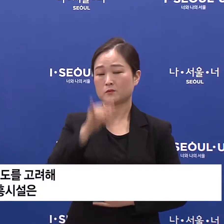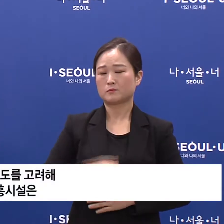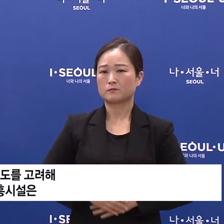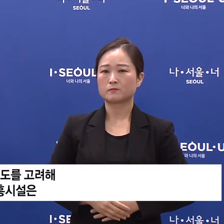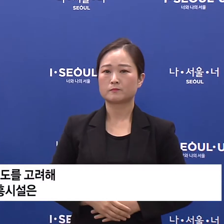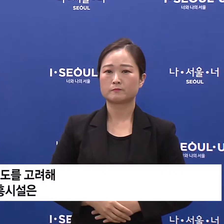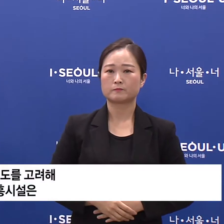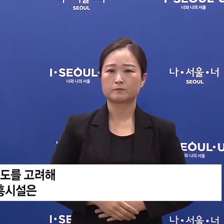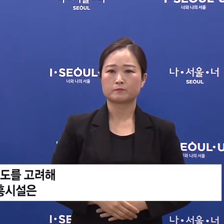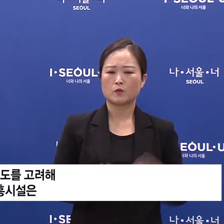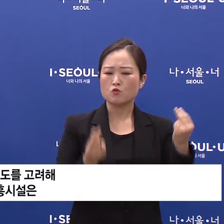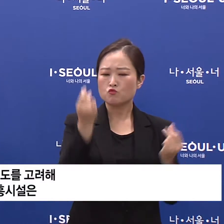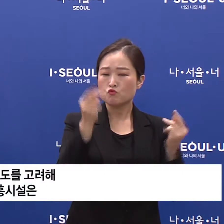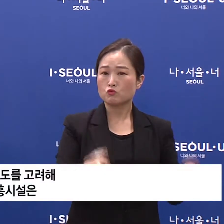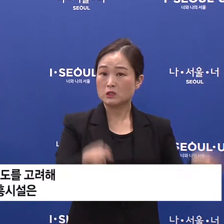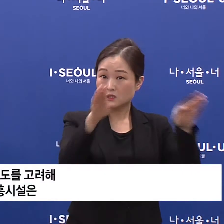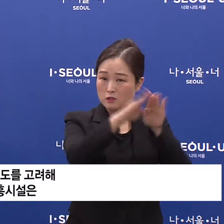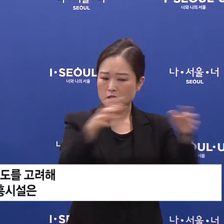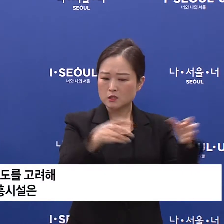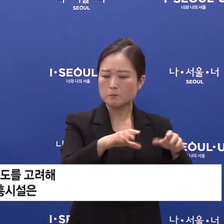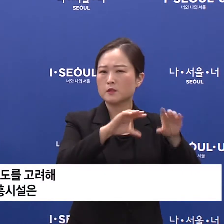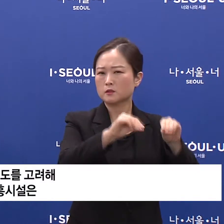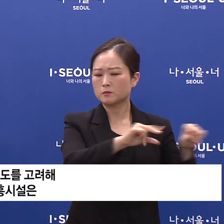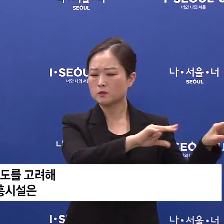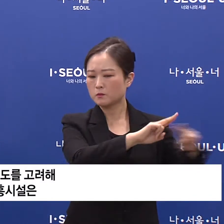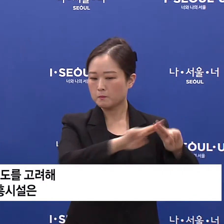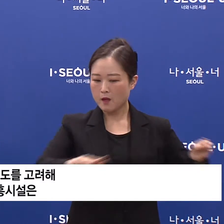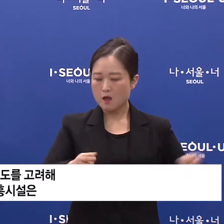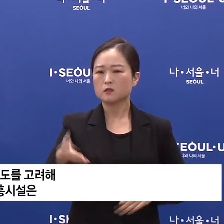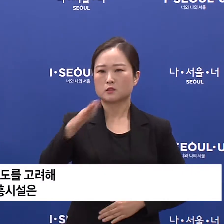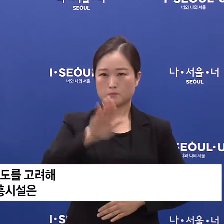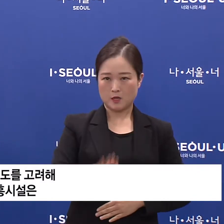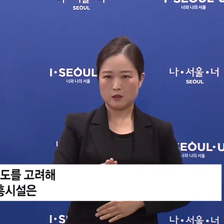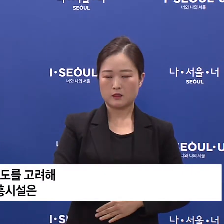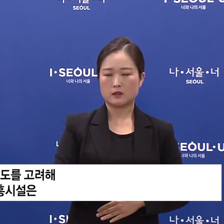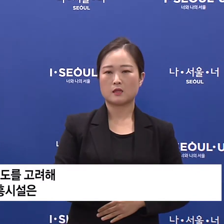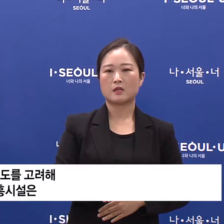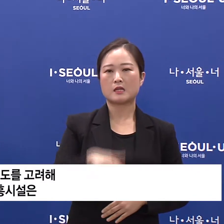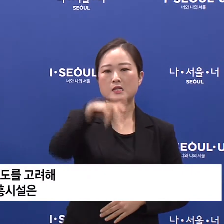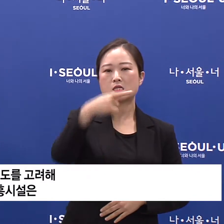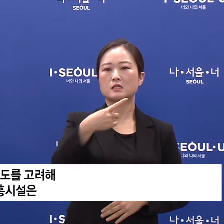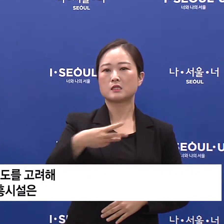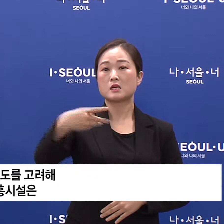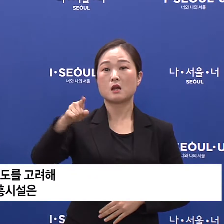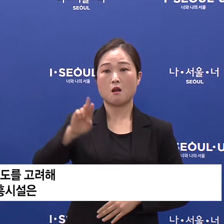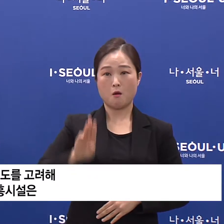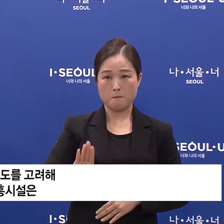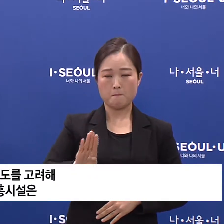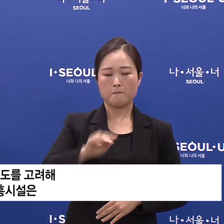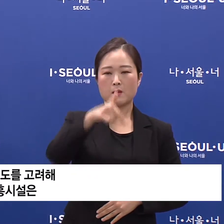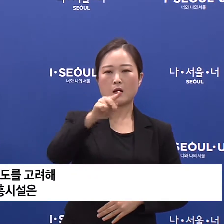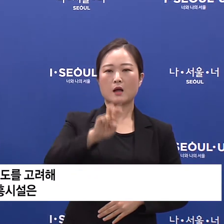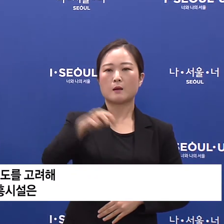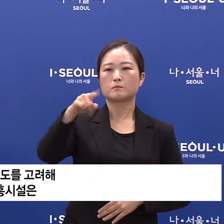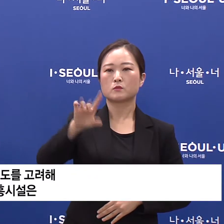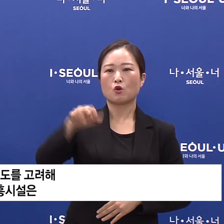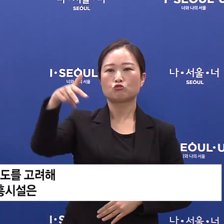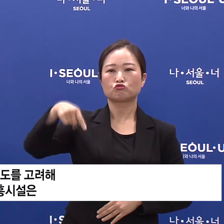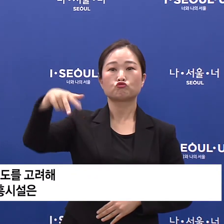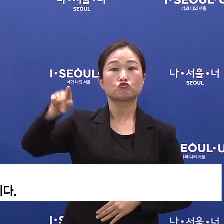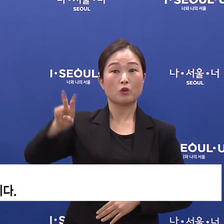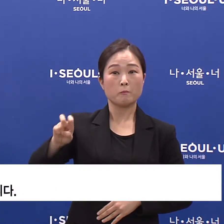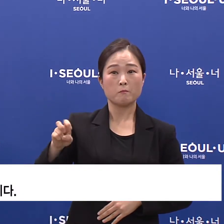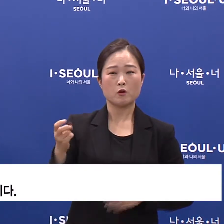유흥시설은 집합금지가 해제되지만 위험도를 고려해 클럽, 감성주점, 콜라텍 등 춤을 추는